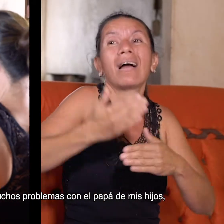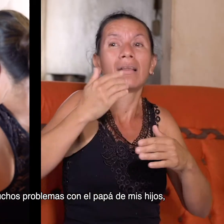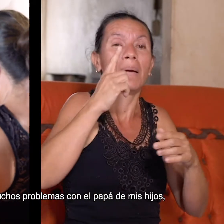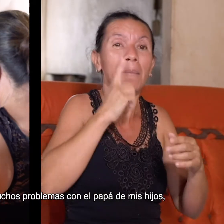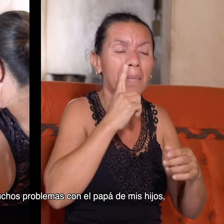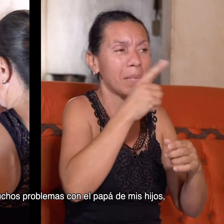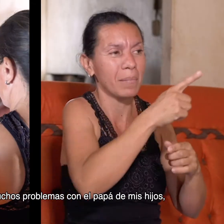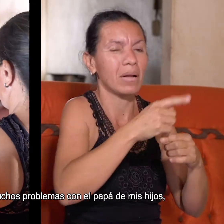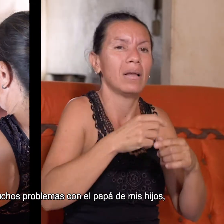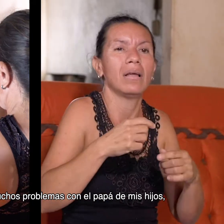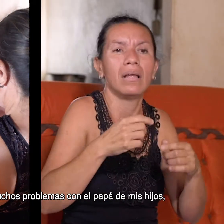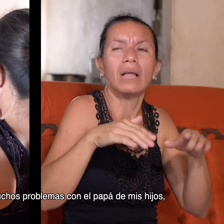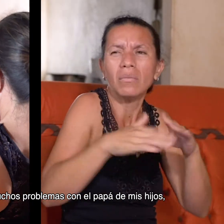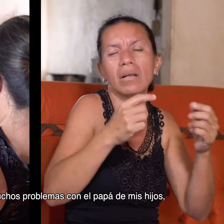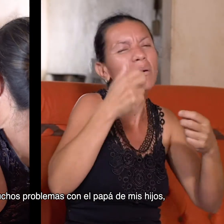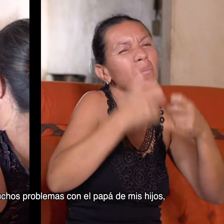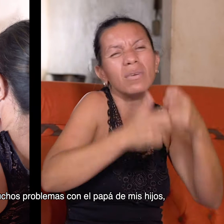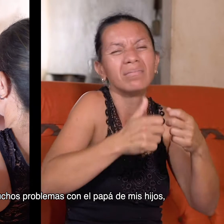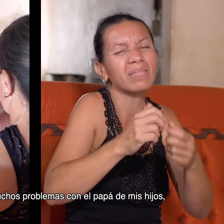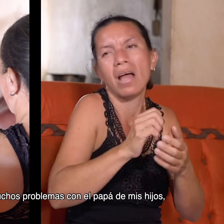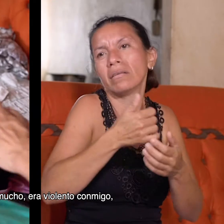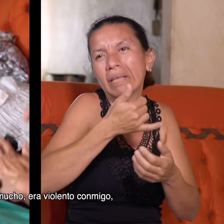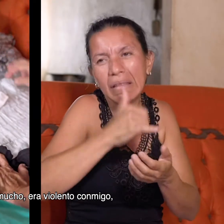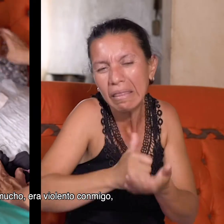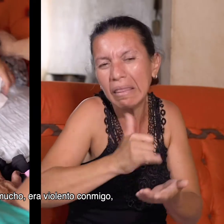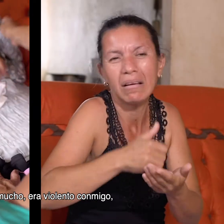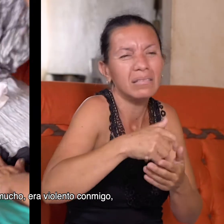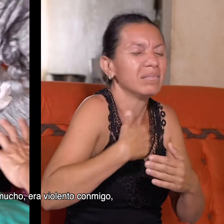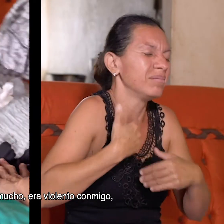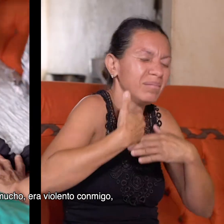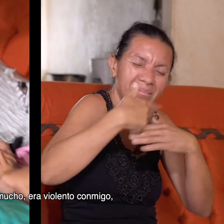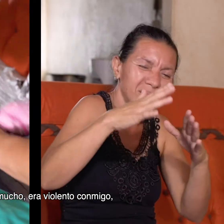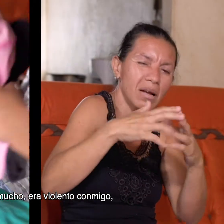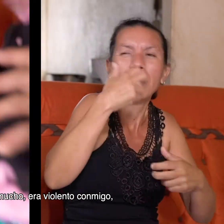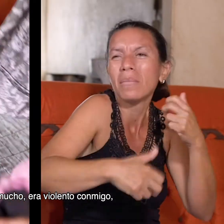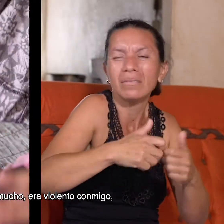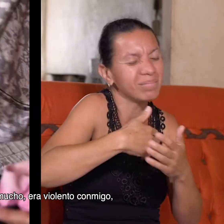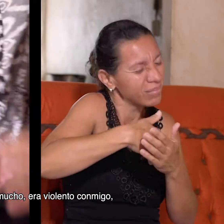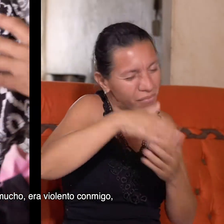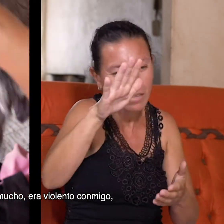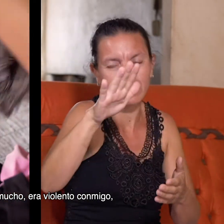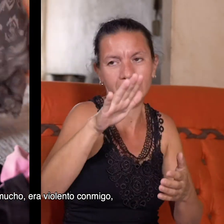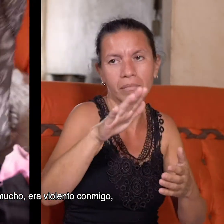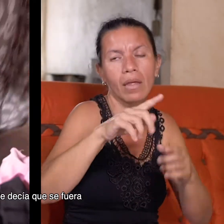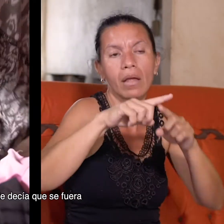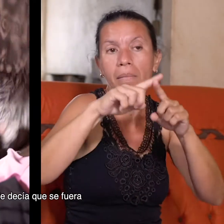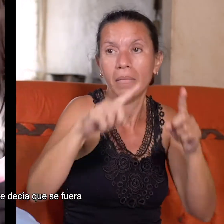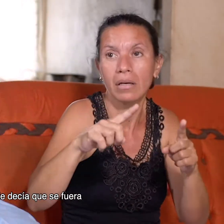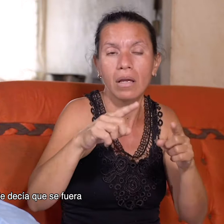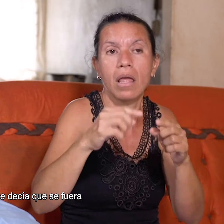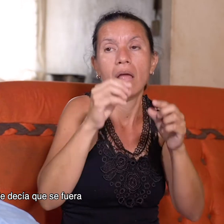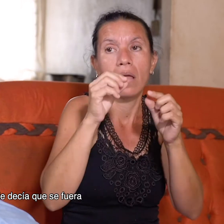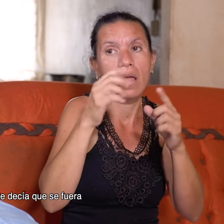pero antes teníamos muchos problemas con el papá de mis hijos. Él tomaba mucho, era